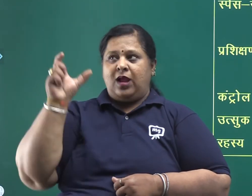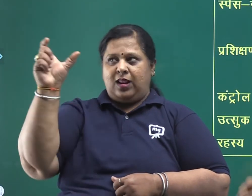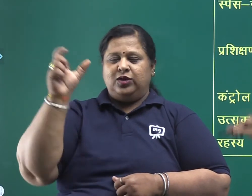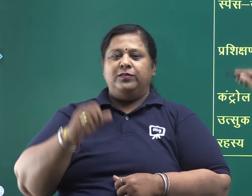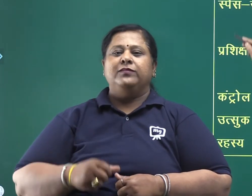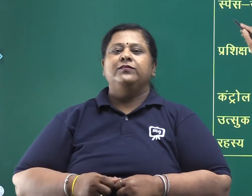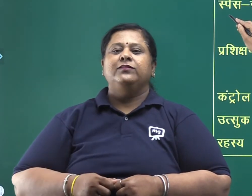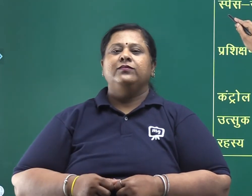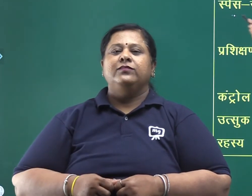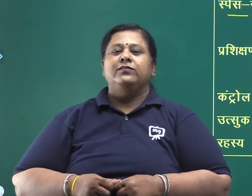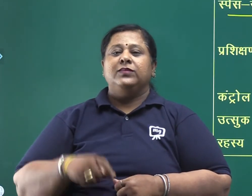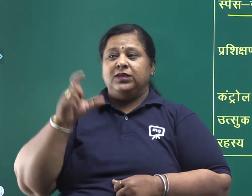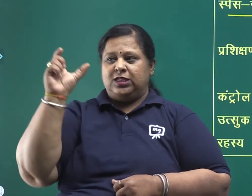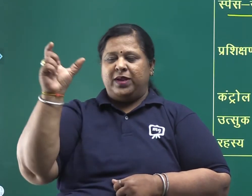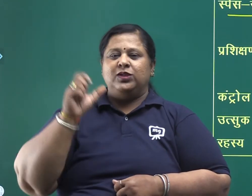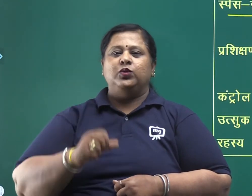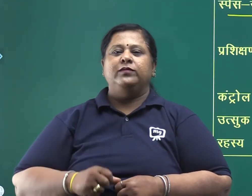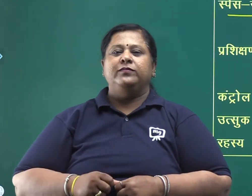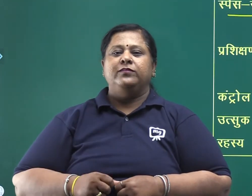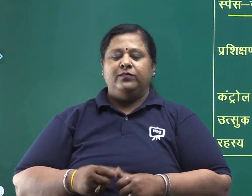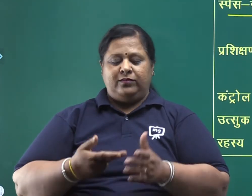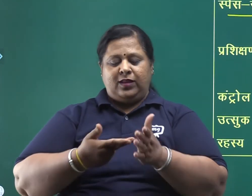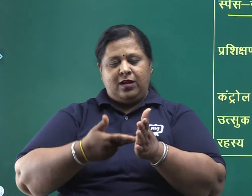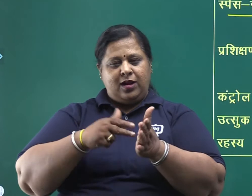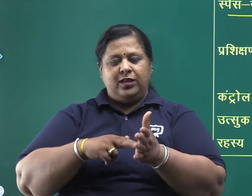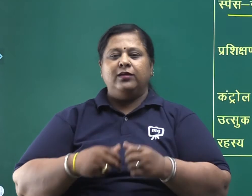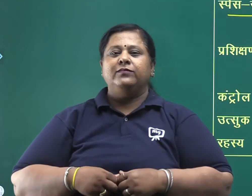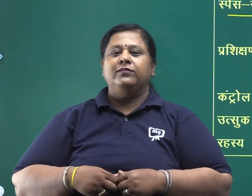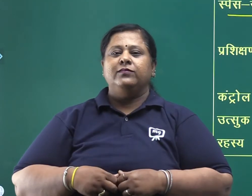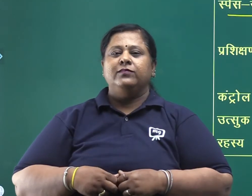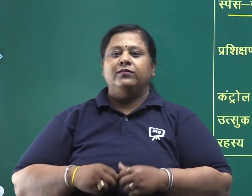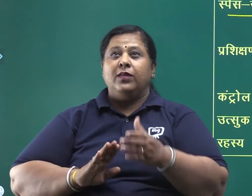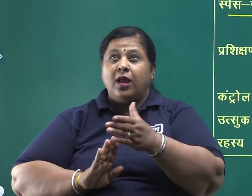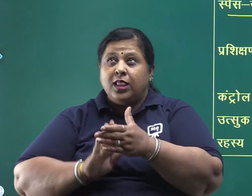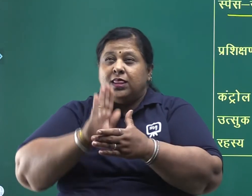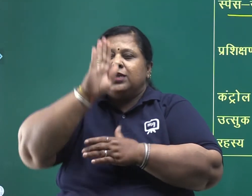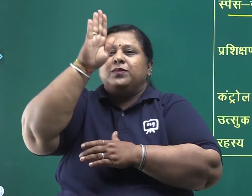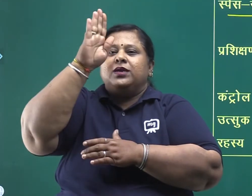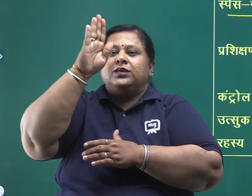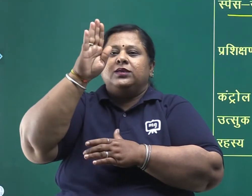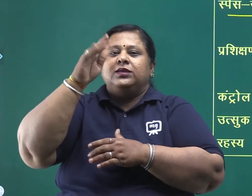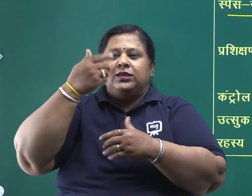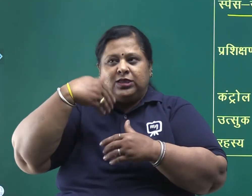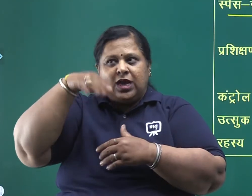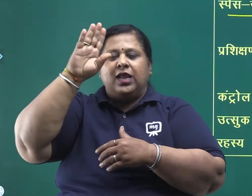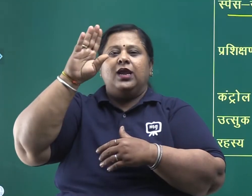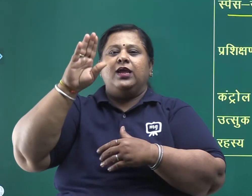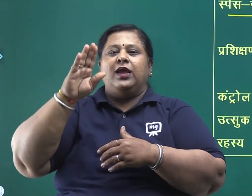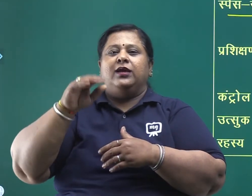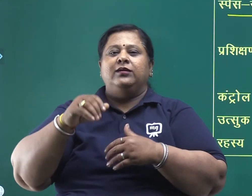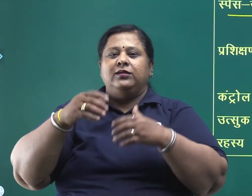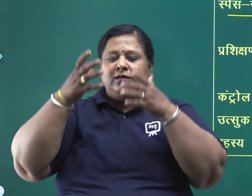शब्द स्पेस सूट। अर्थ होगा अंतरिक्ष में जाने के